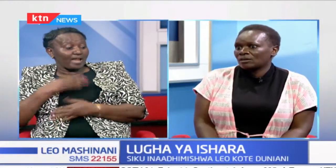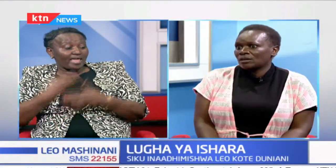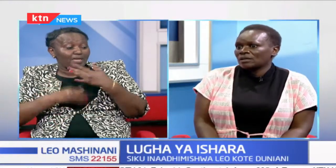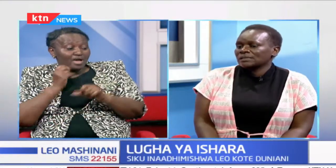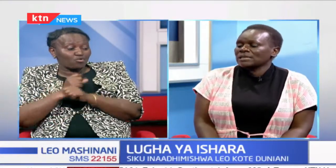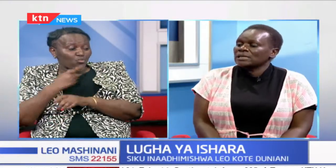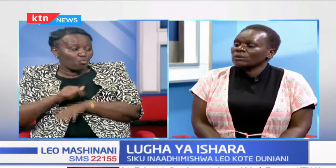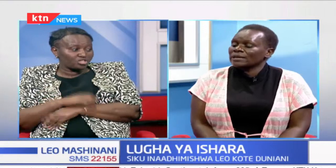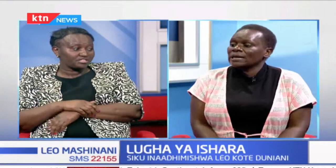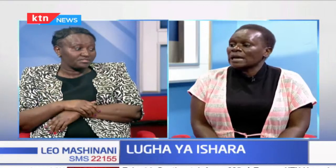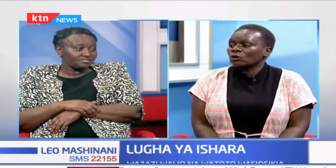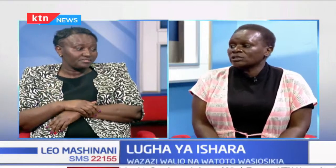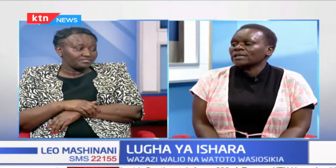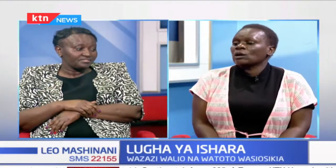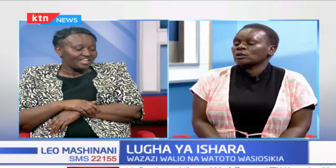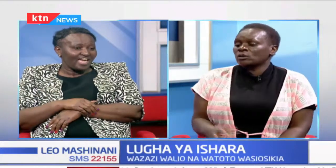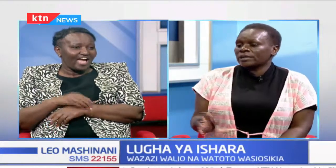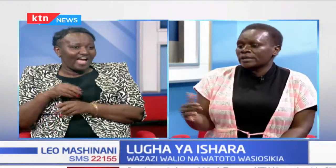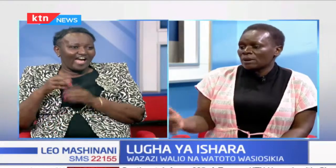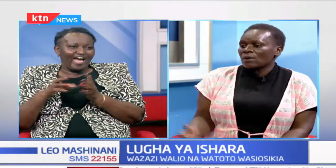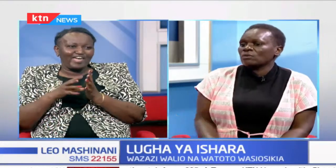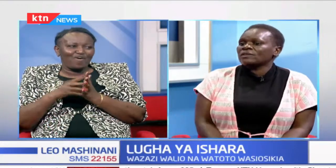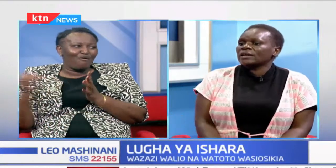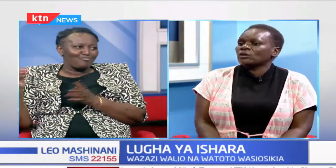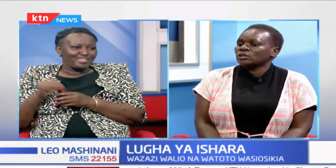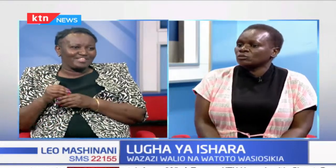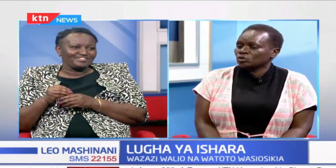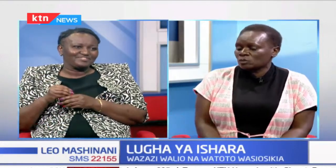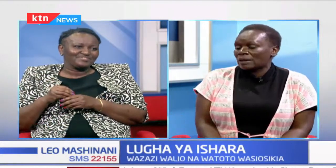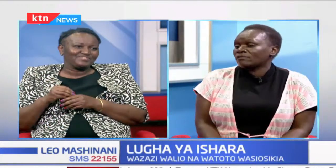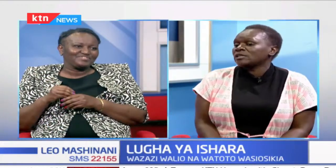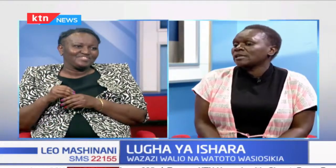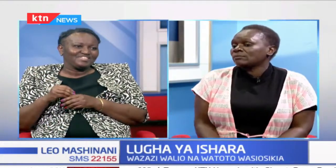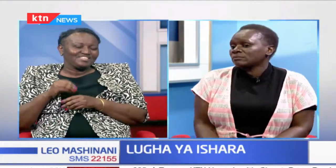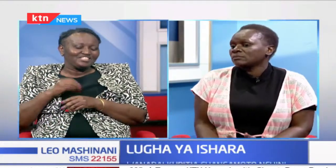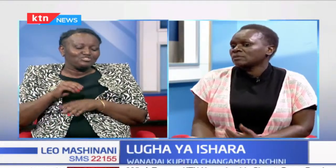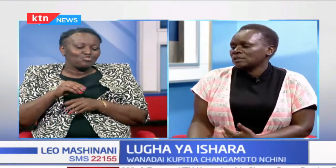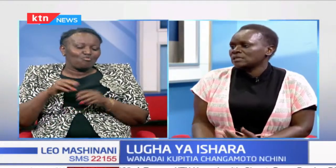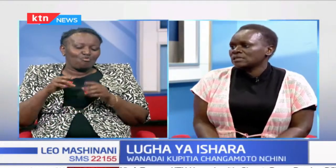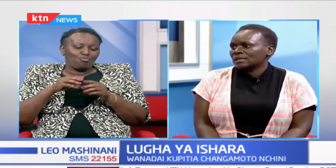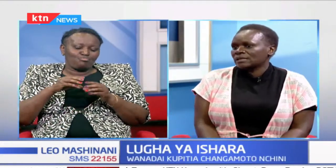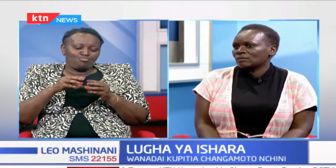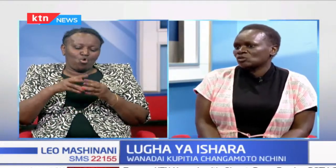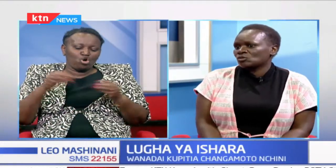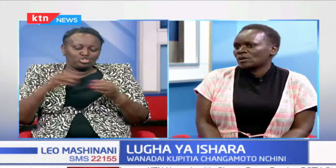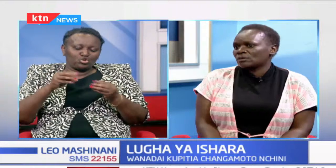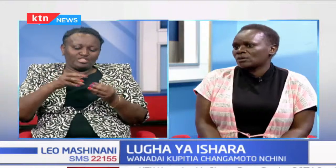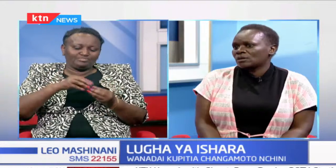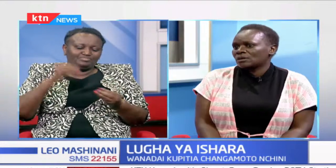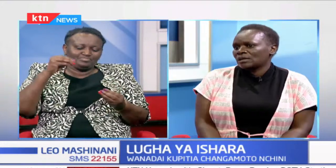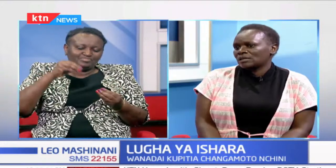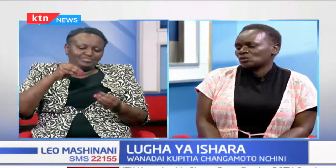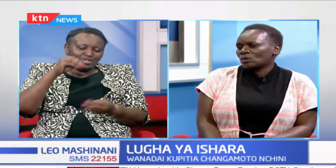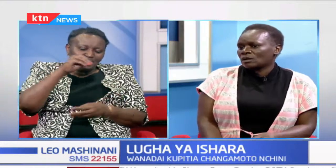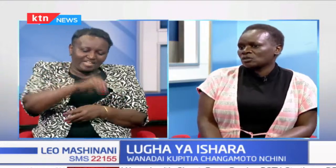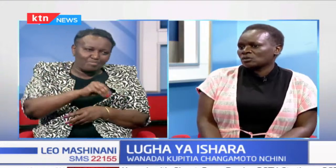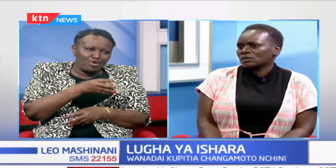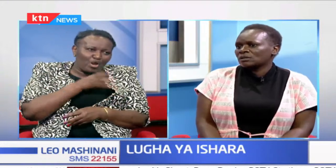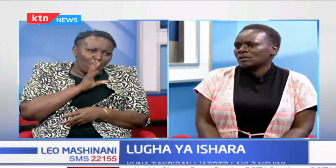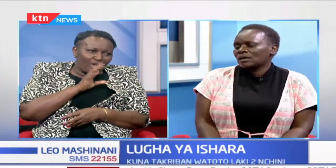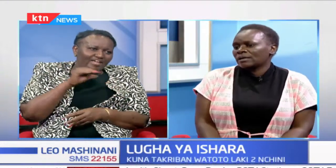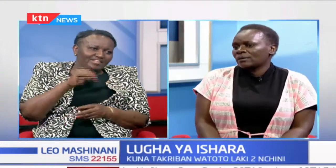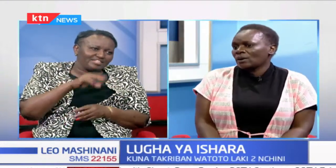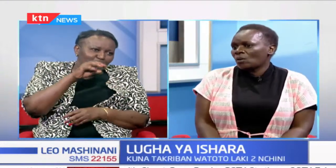Mm-hmm. Sasa nilikuwa nangoja nangalia yule neighbor wangu vile anaosha mtoto, alafu ninamigiza na mtoto. Mm-hmm. Wangu. Anachukua